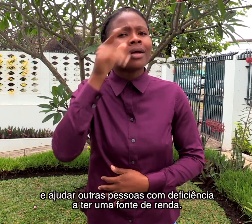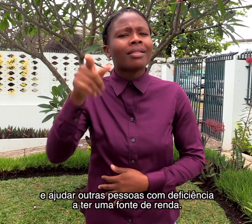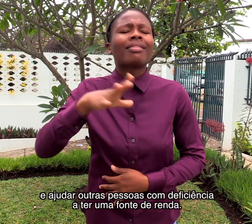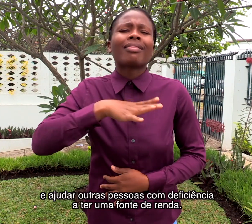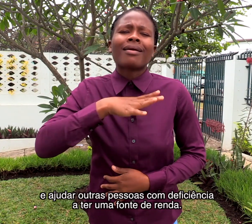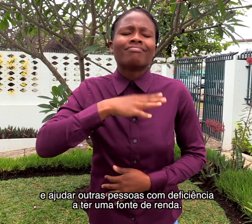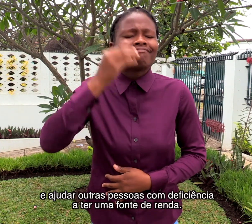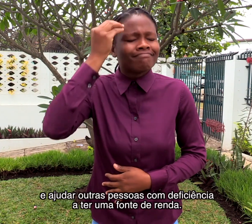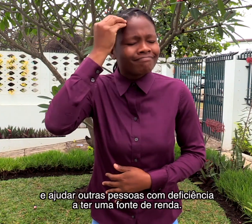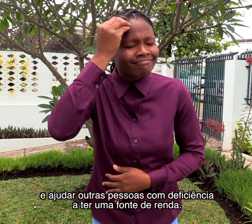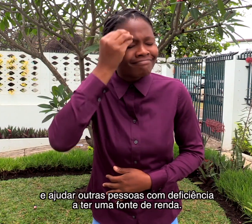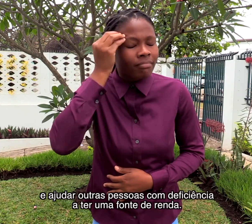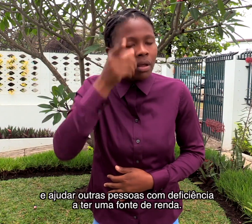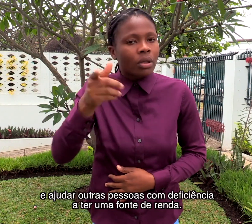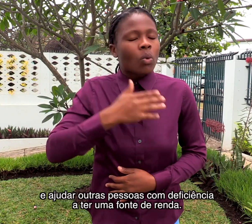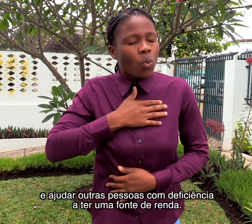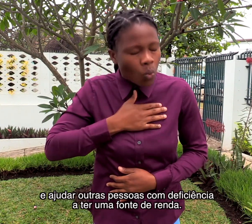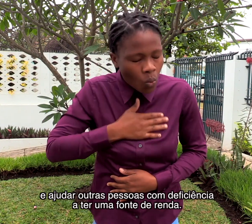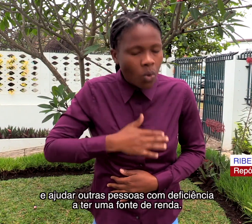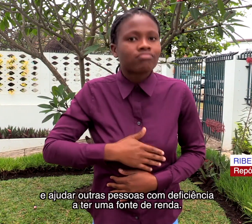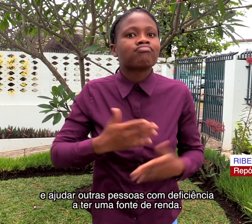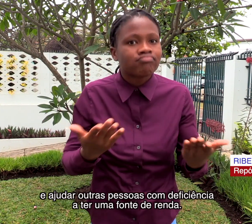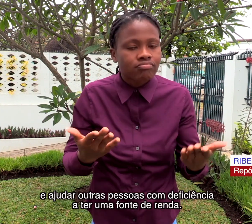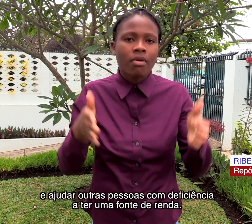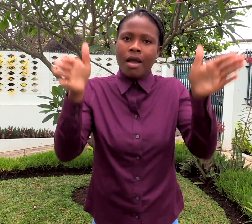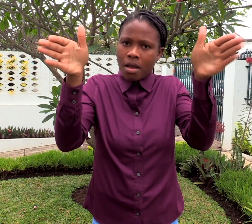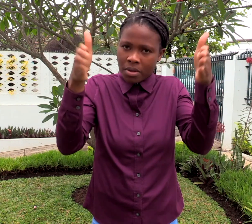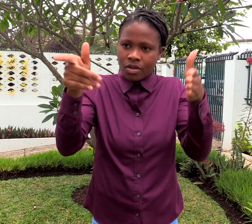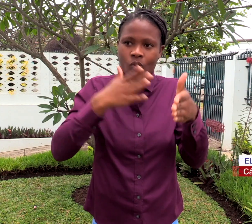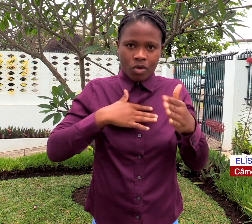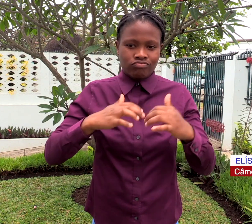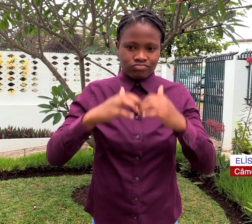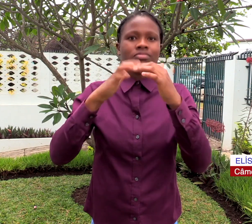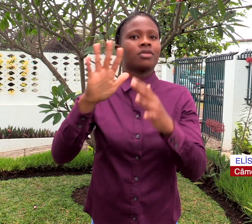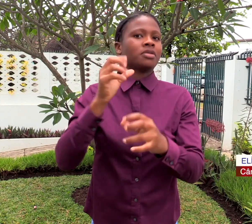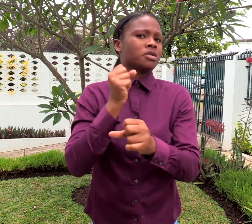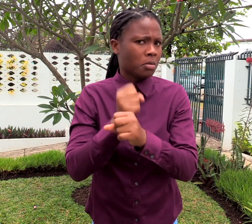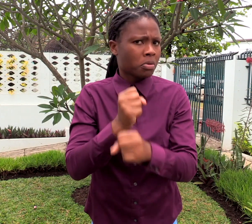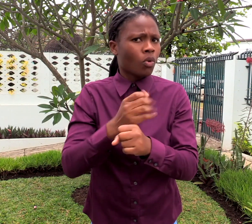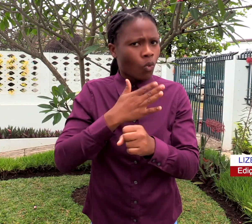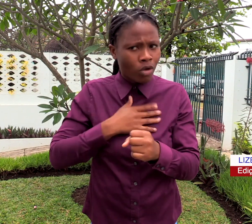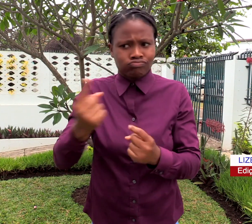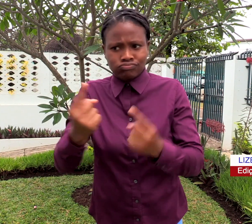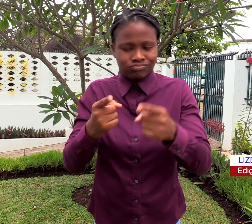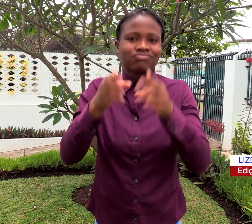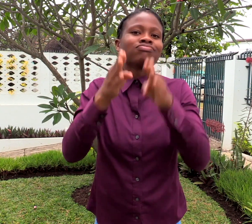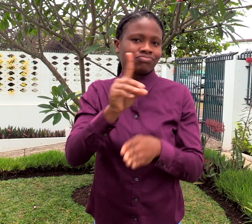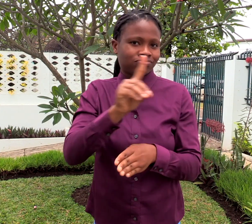pessoas com deficiência a ter uma fonte de renda. Tchau. Tchau. Tchau. Tchau. Tchau.